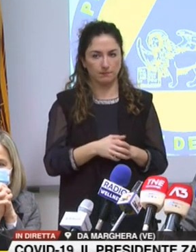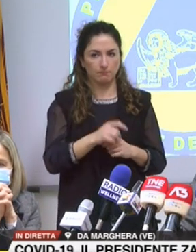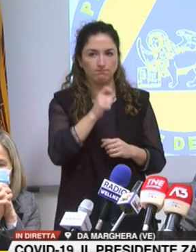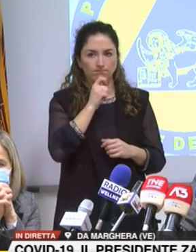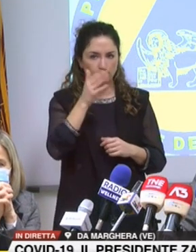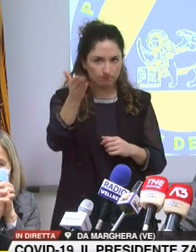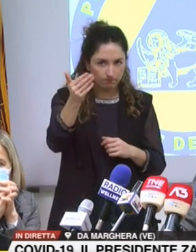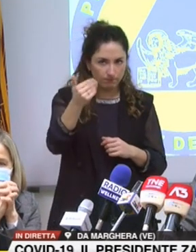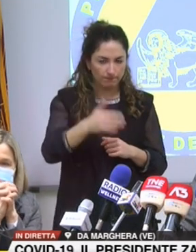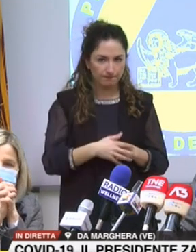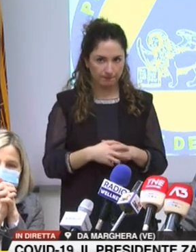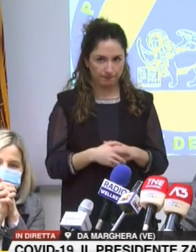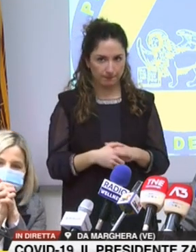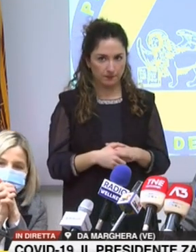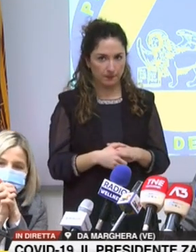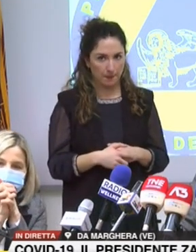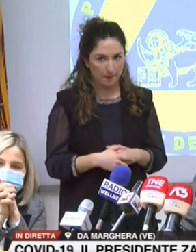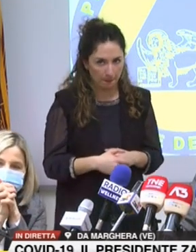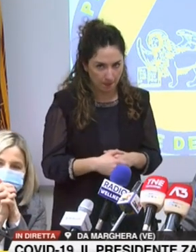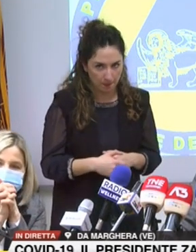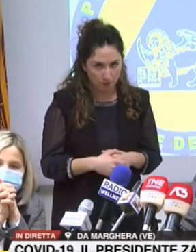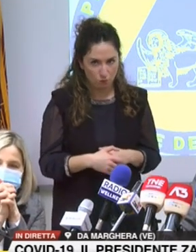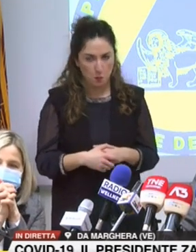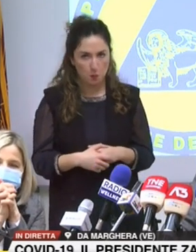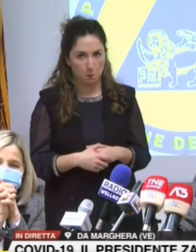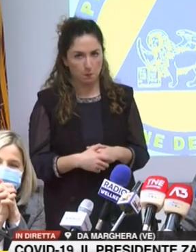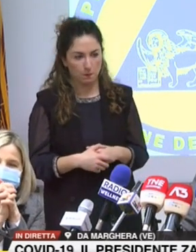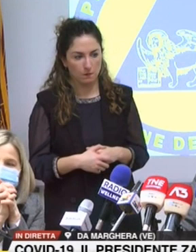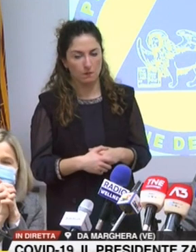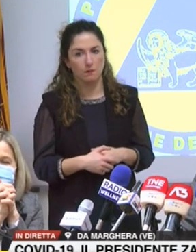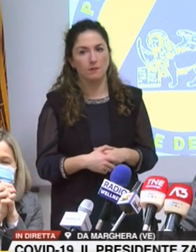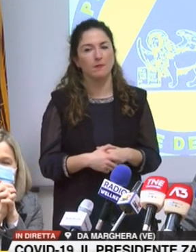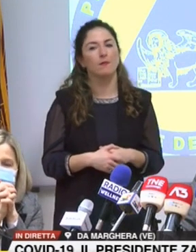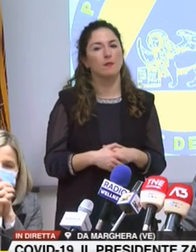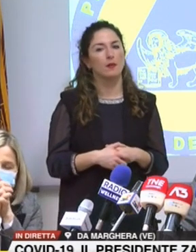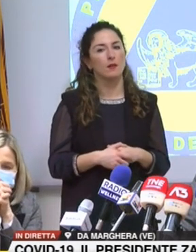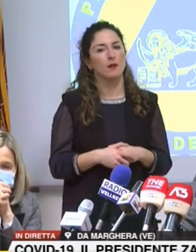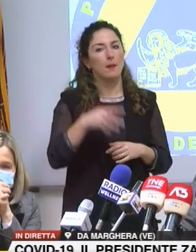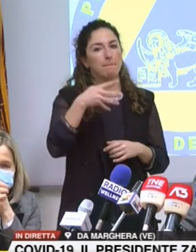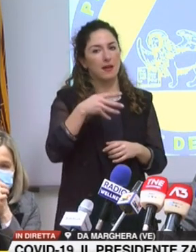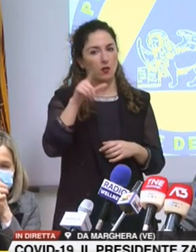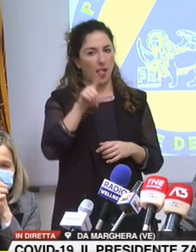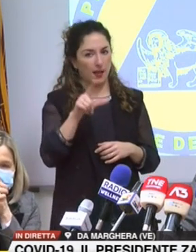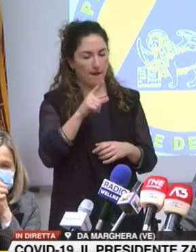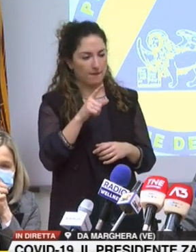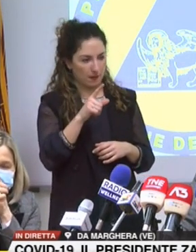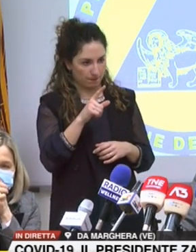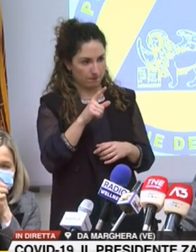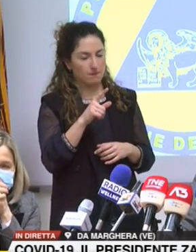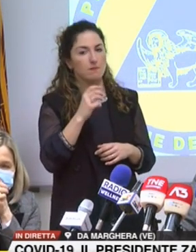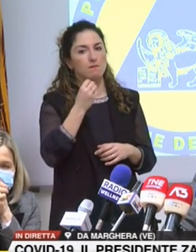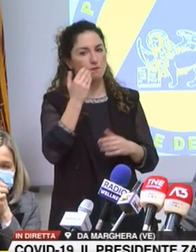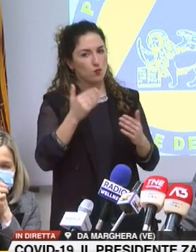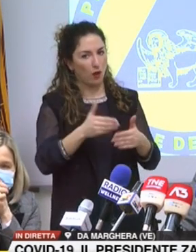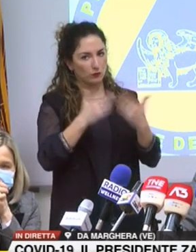microfono in modo che tutti possano sentire. Marco Lacava, Radio Wellness. Buongiorno Presidente.